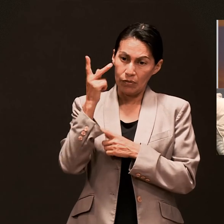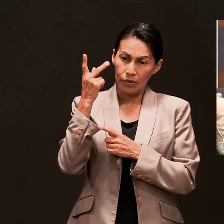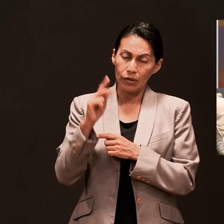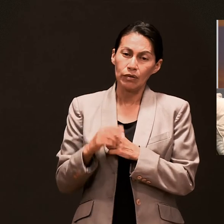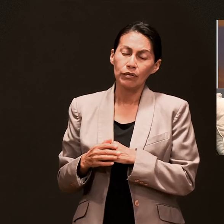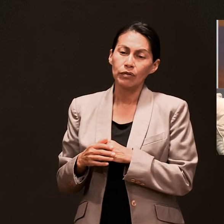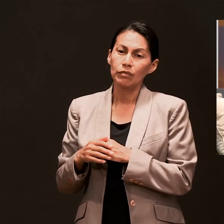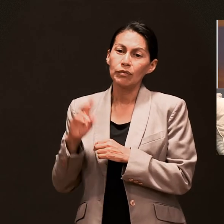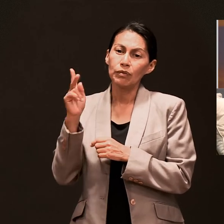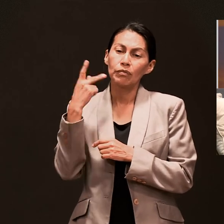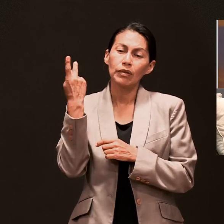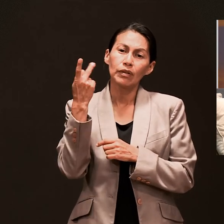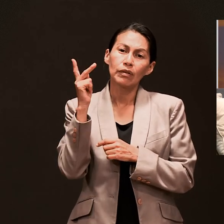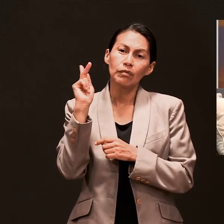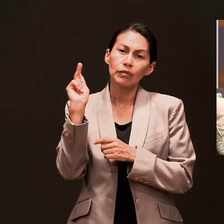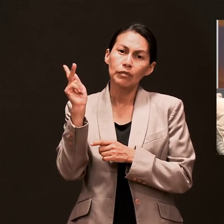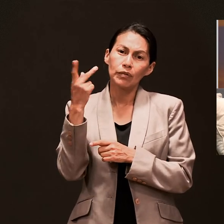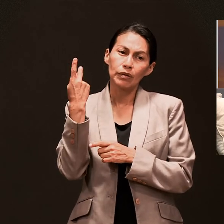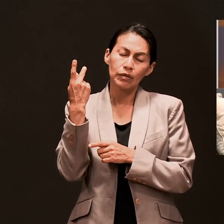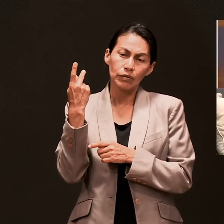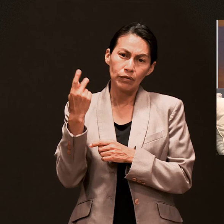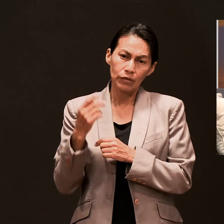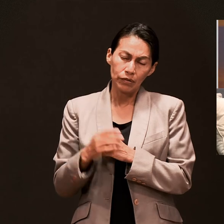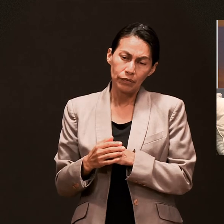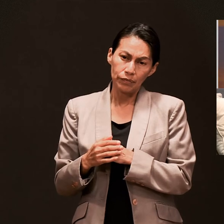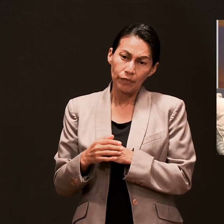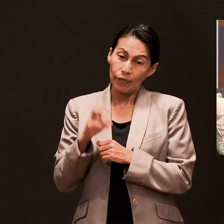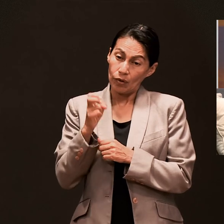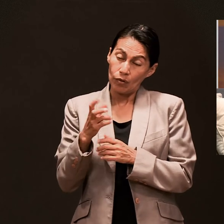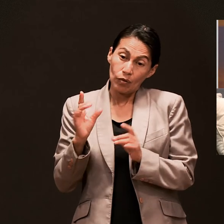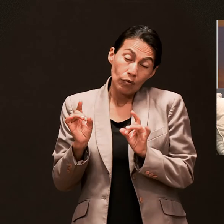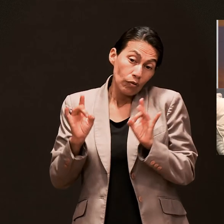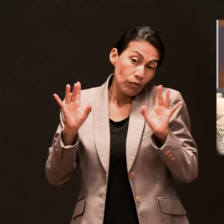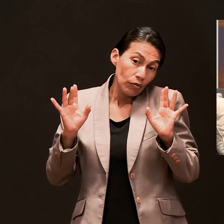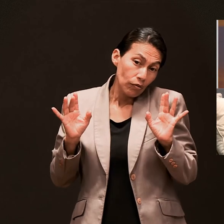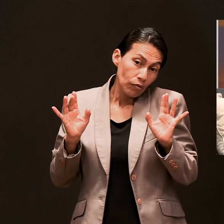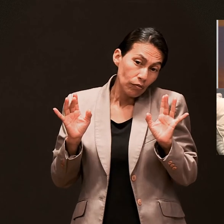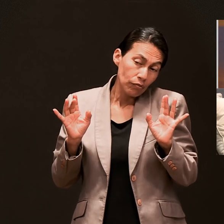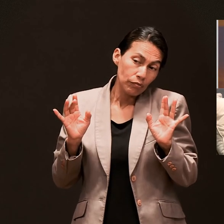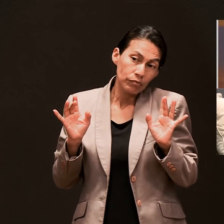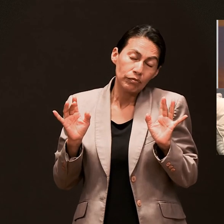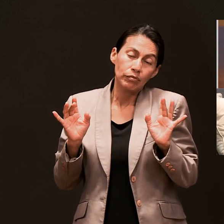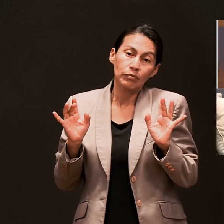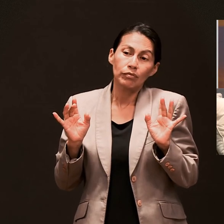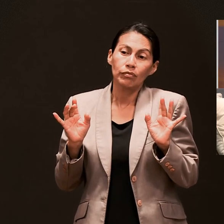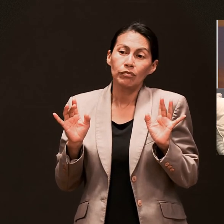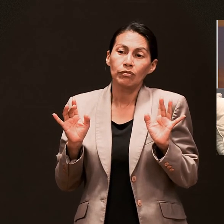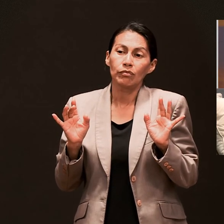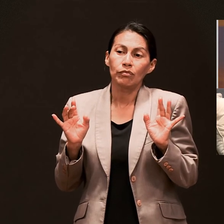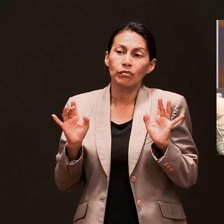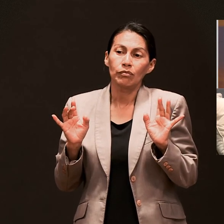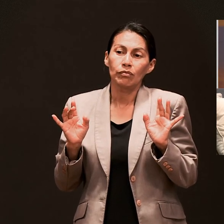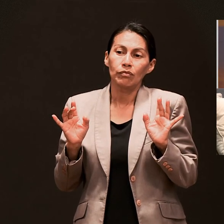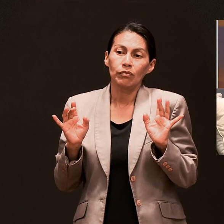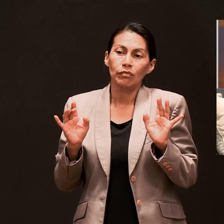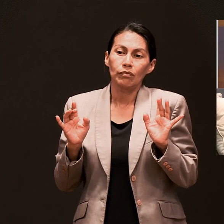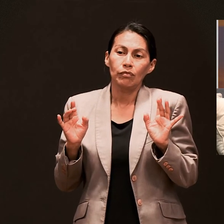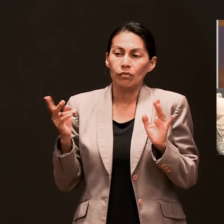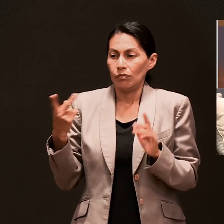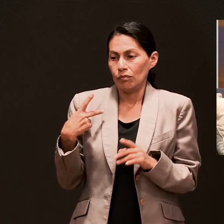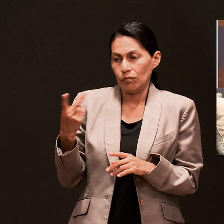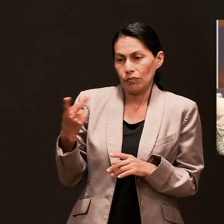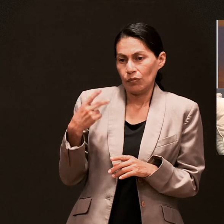la preparatoria y pues entonces en una ocasión ellos Bueno